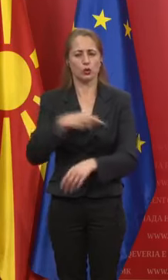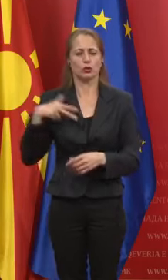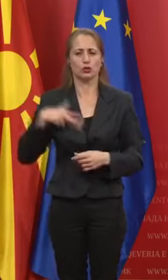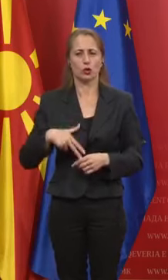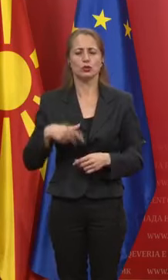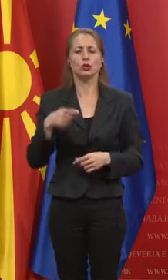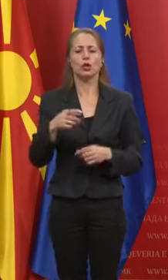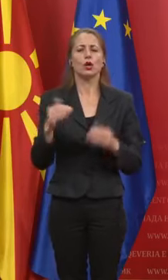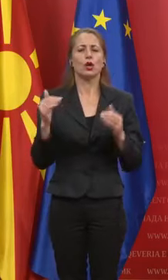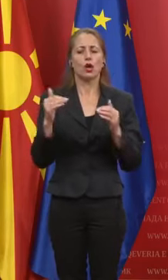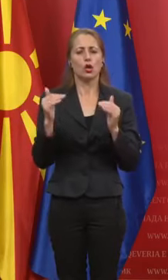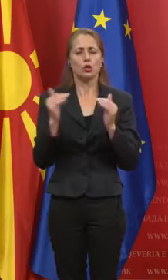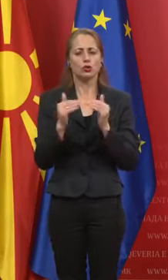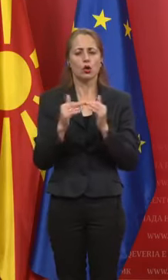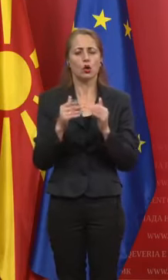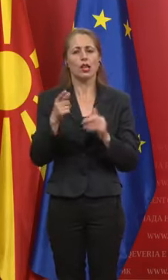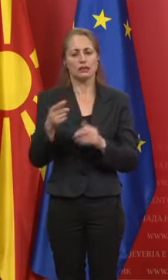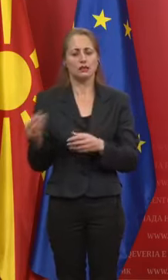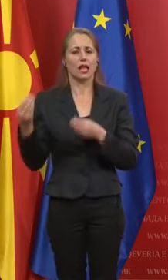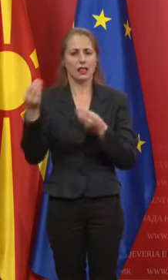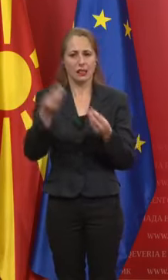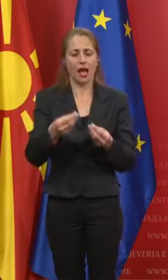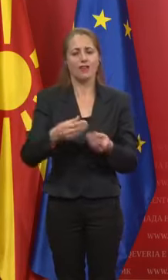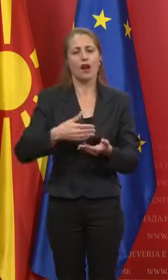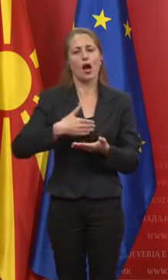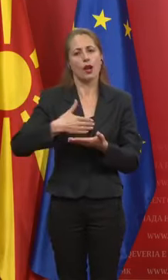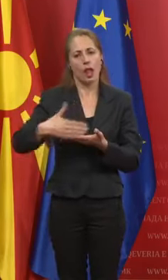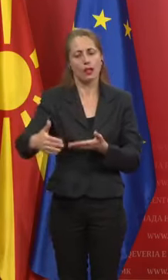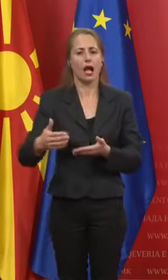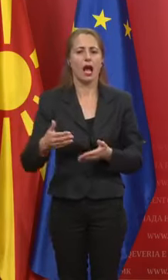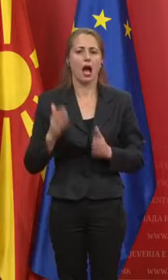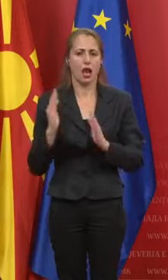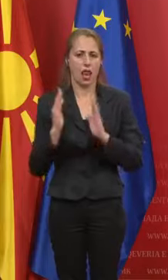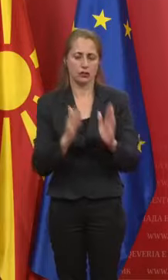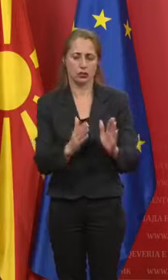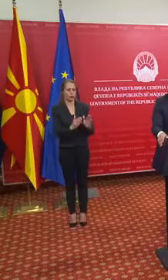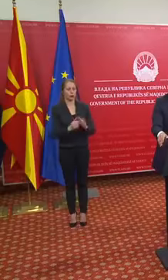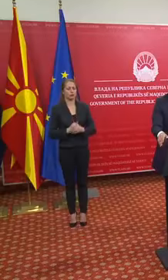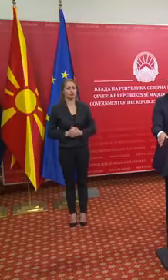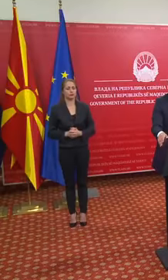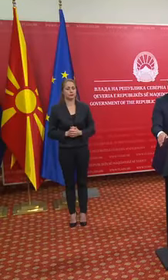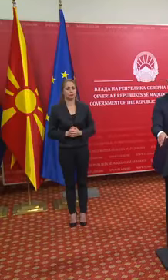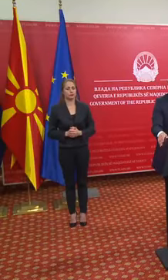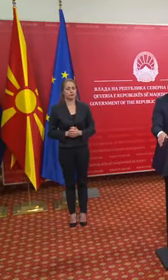они согласно тоа ќе дадат натаму насоки.